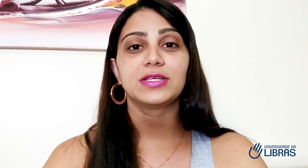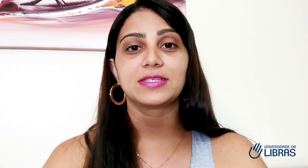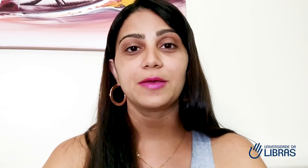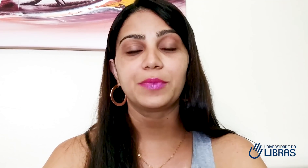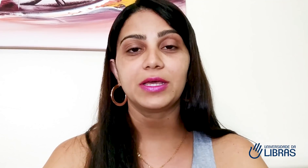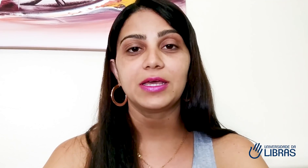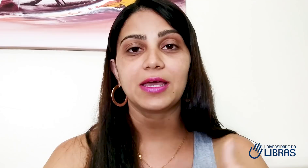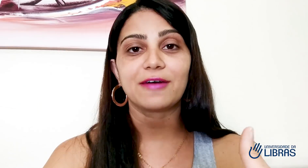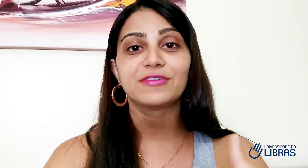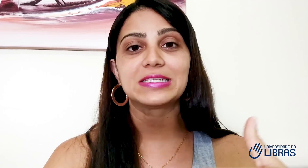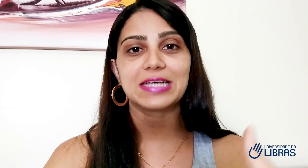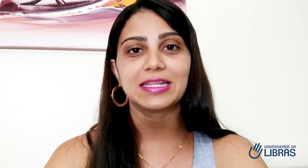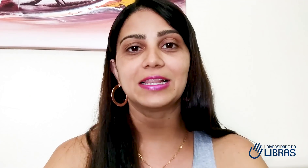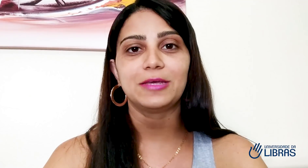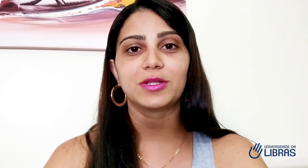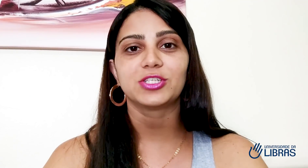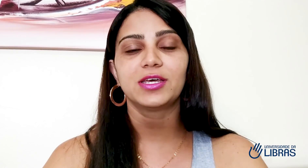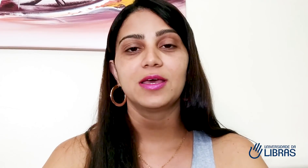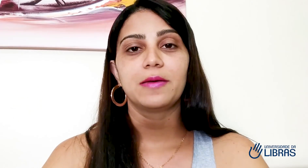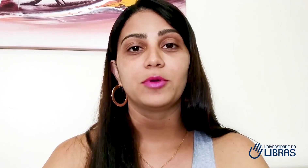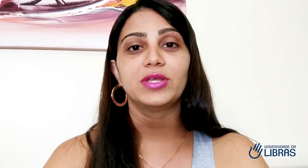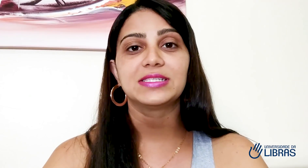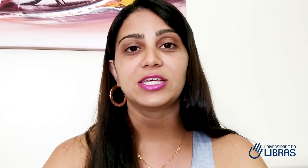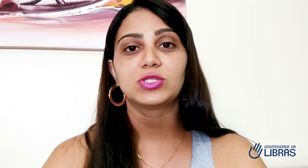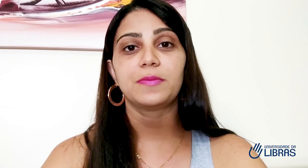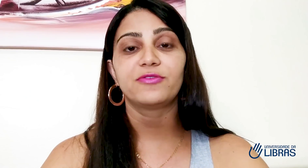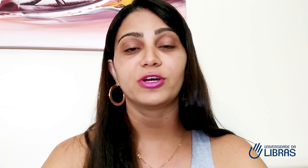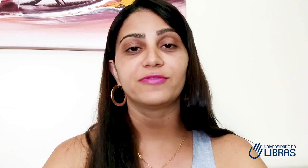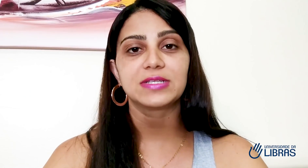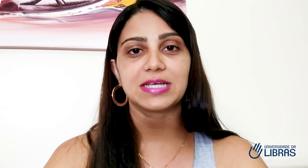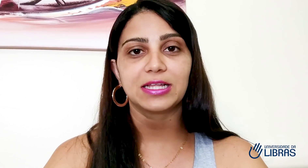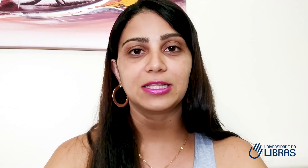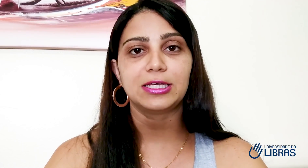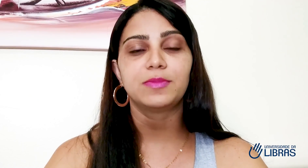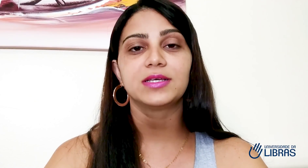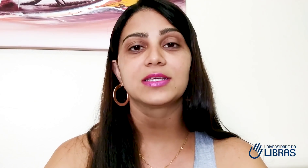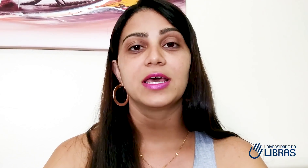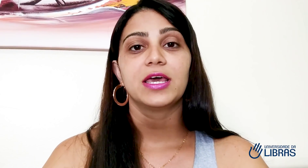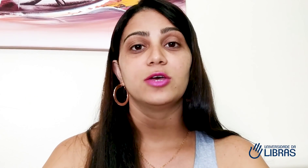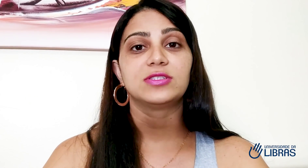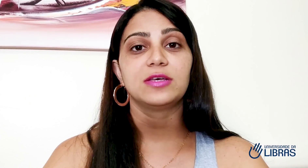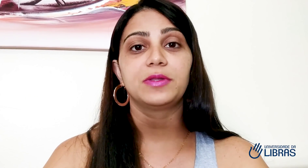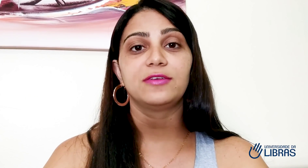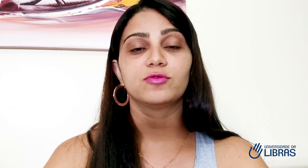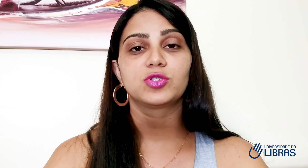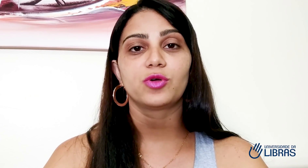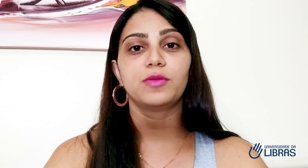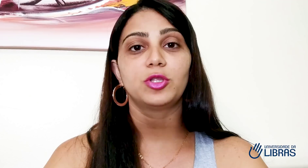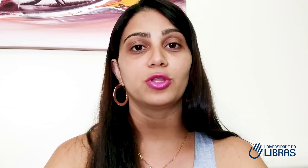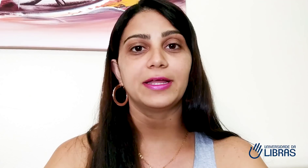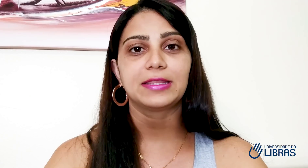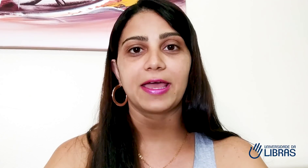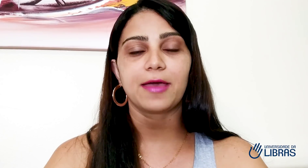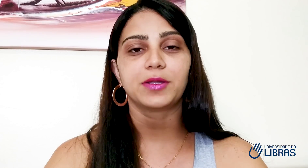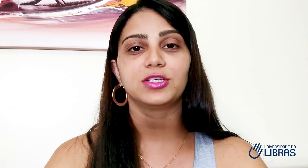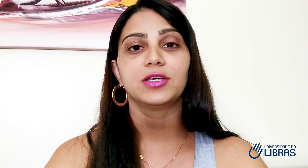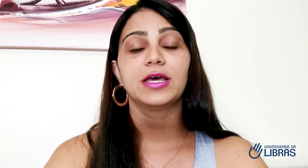quis sempre avançar na Libras, né? Meu desejo sempre foi avançar na Libras. Eu sempre tive um sonho de me tornar intérprete,